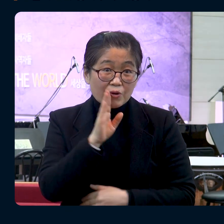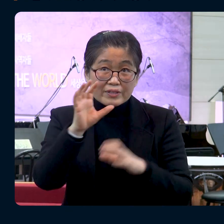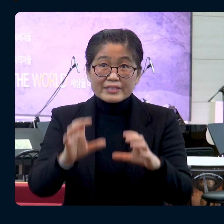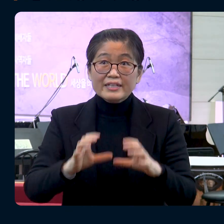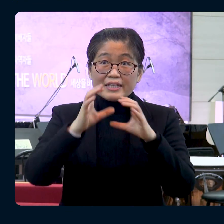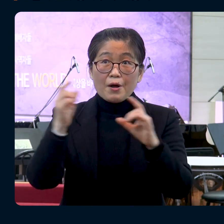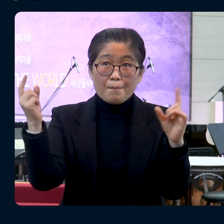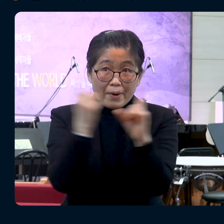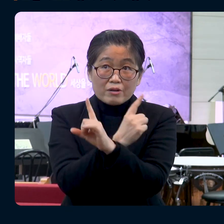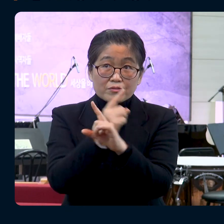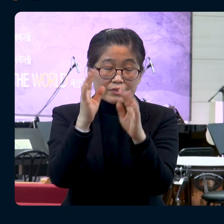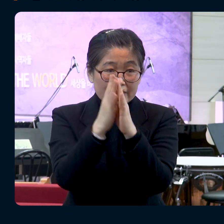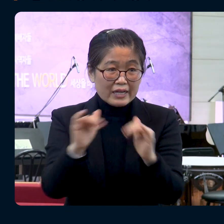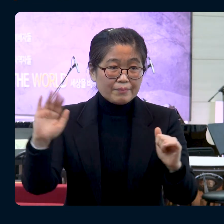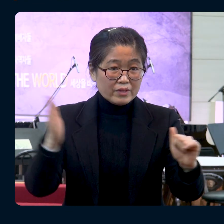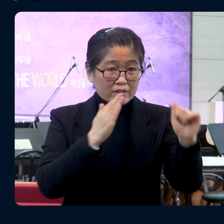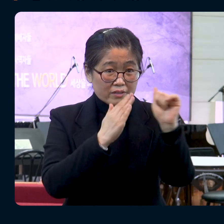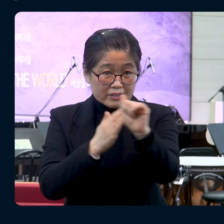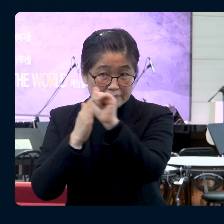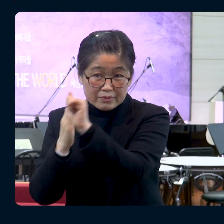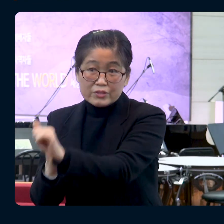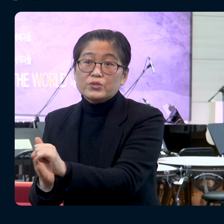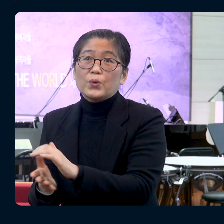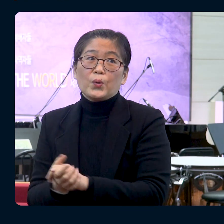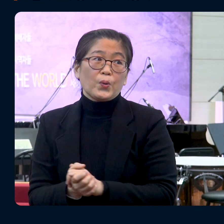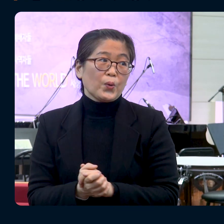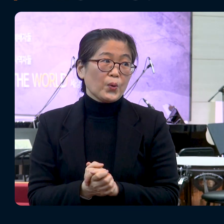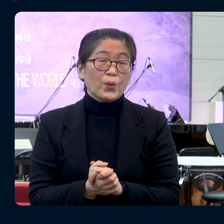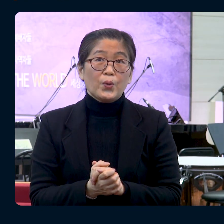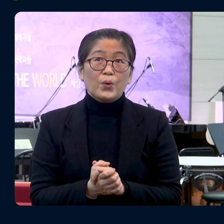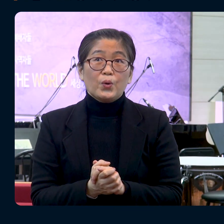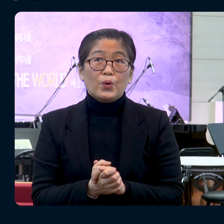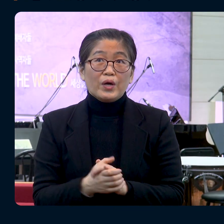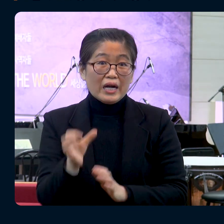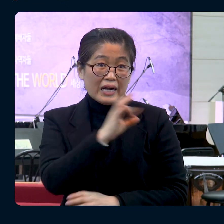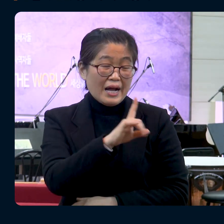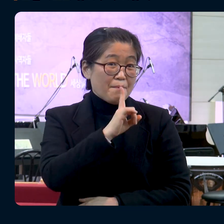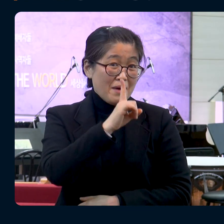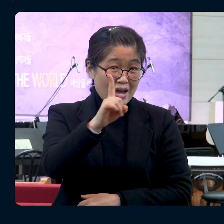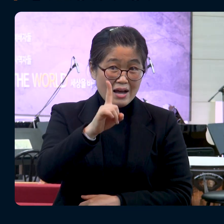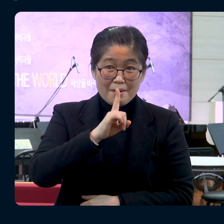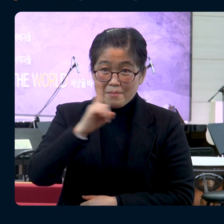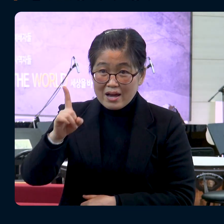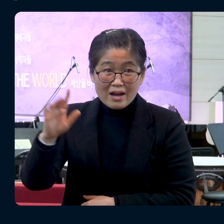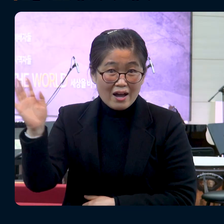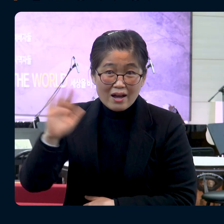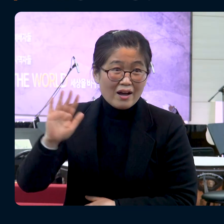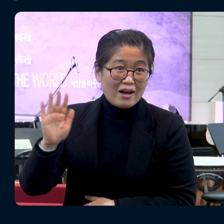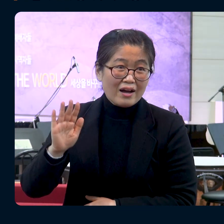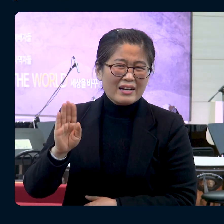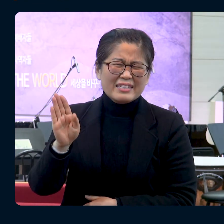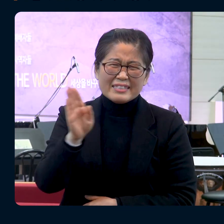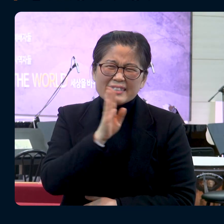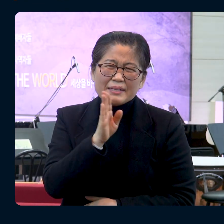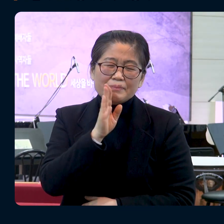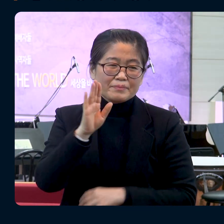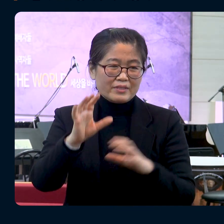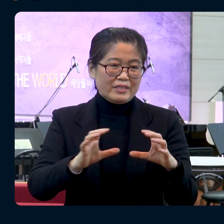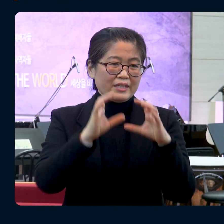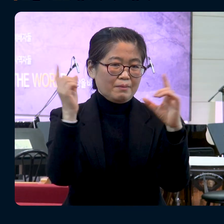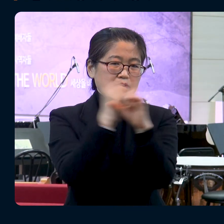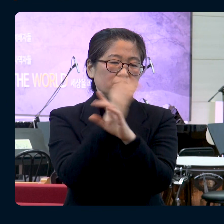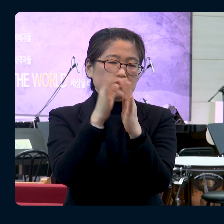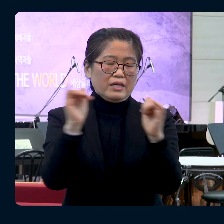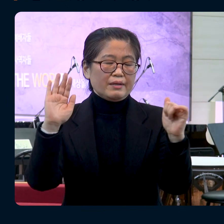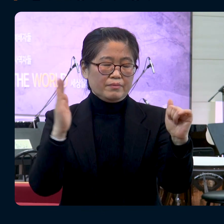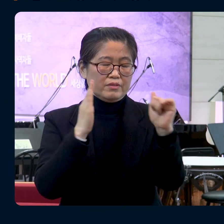구호만이 아니라 진짜로 세상을 바꾸는 사람들이 되실 수 있기를. 예, 그냥 구호가 아니라, 그냥 여기 써붙인 구호가